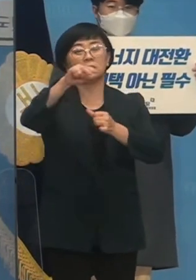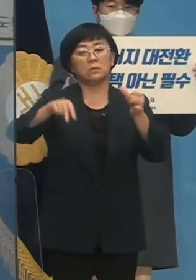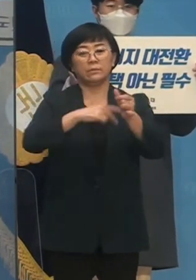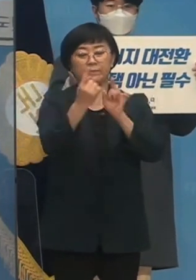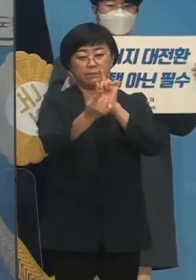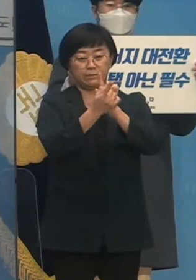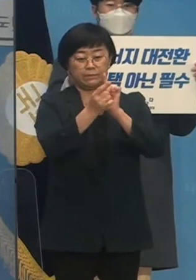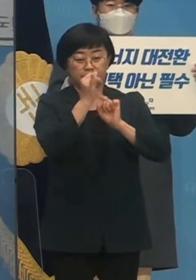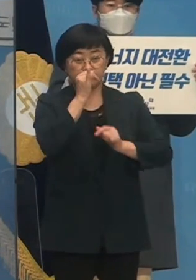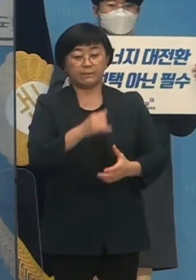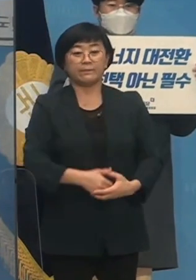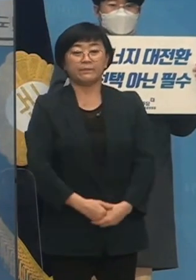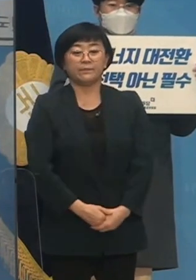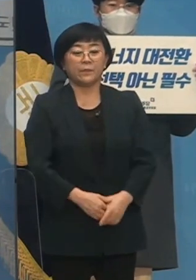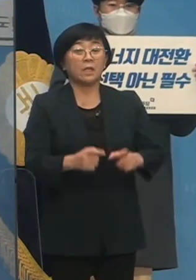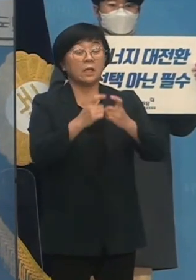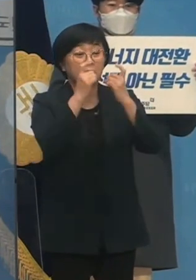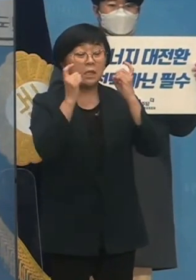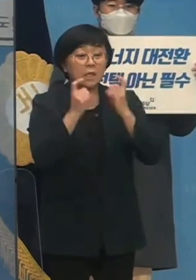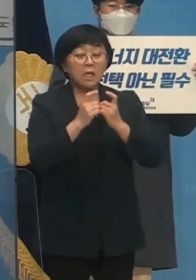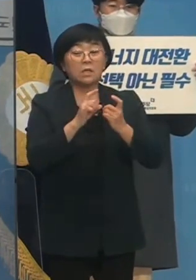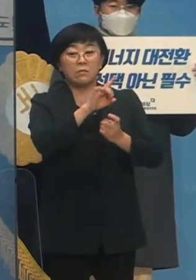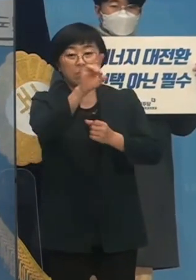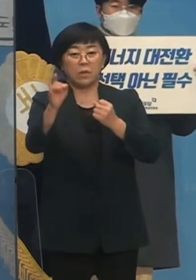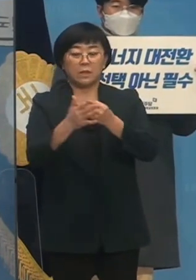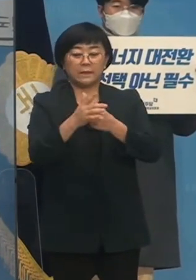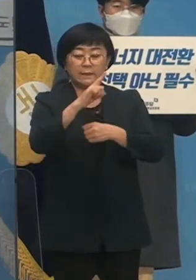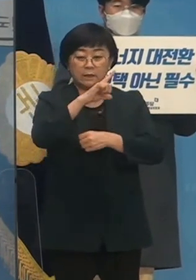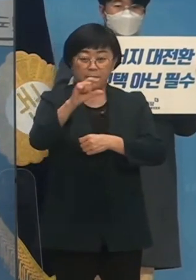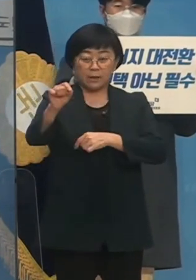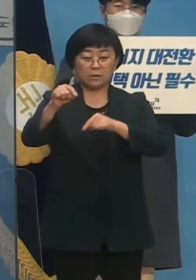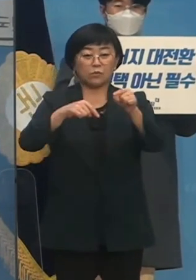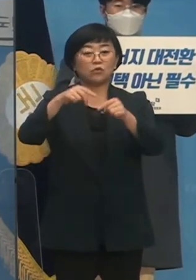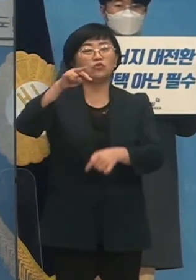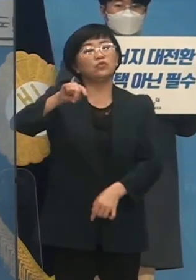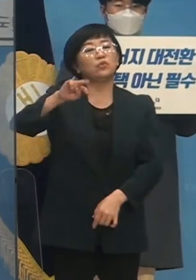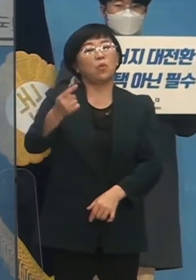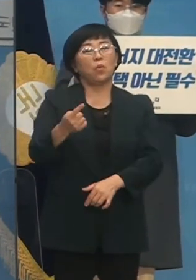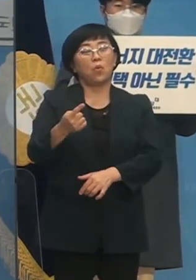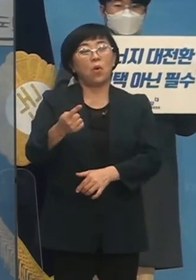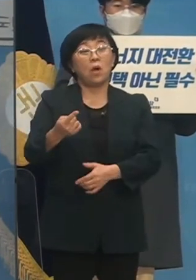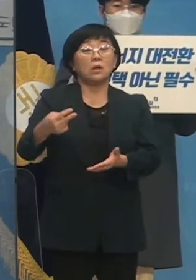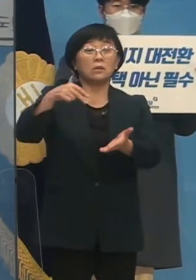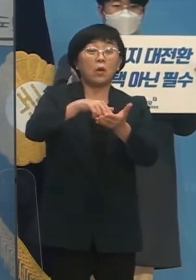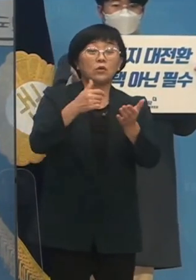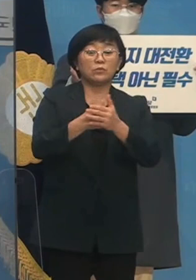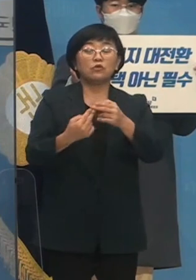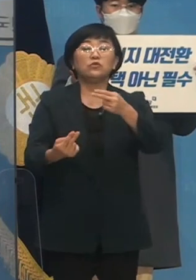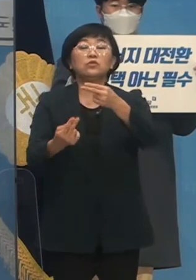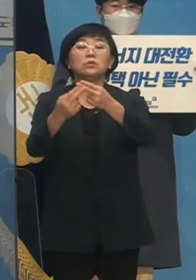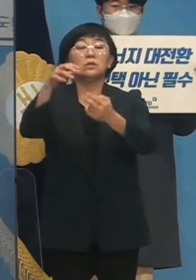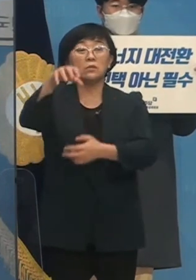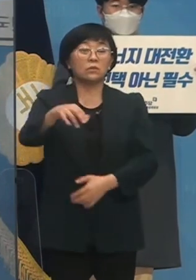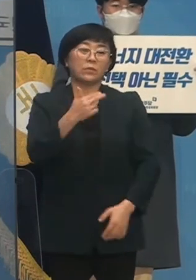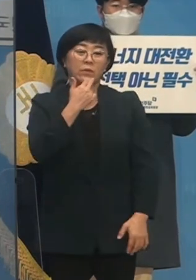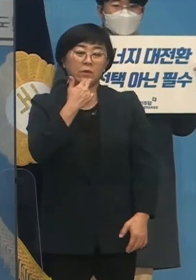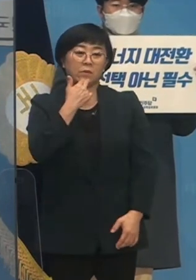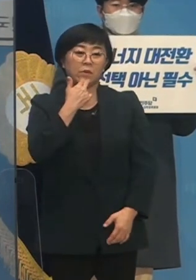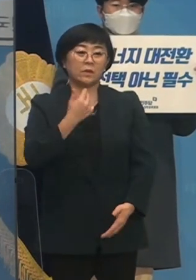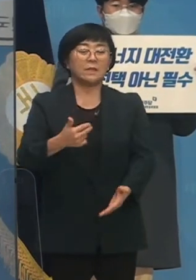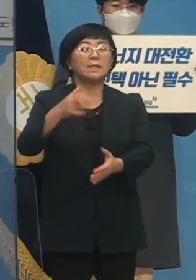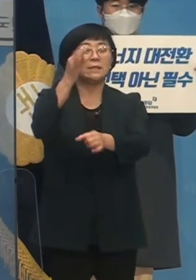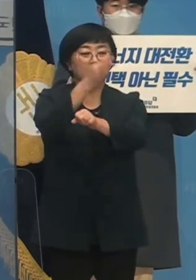있습니다. 개인 단위를 보아도 지방 거주자들은 수소차를 타고 싶어도 충전소가 없어서 탈